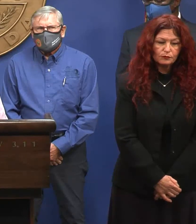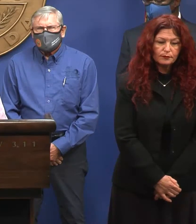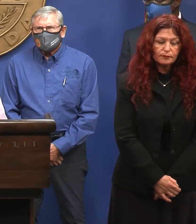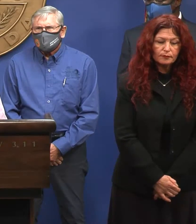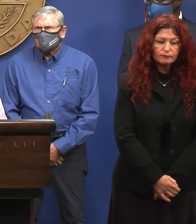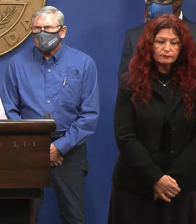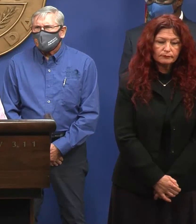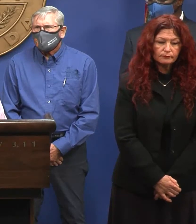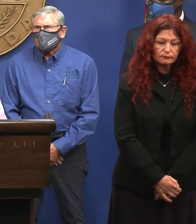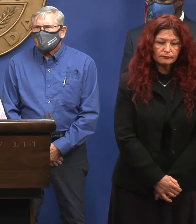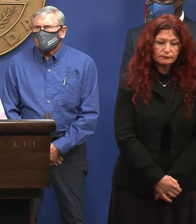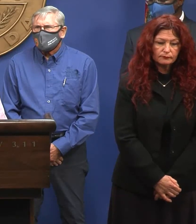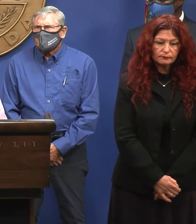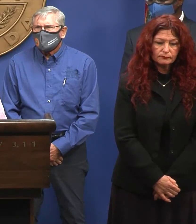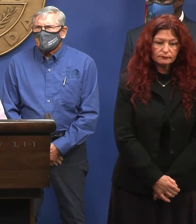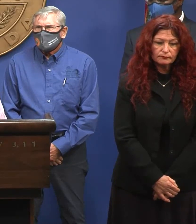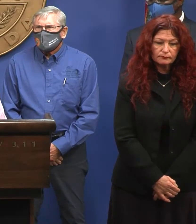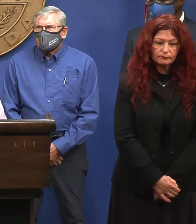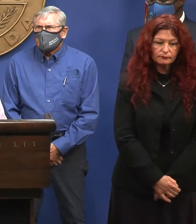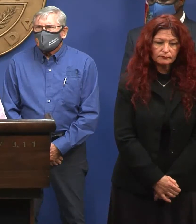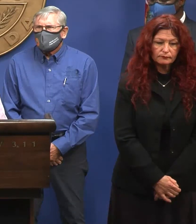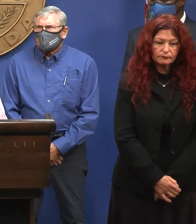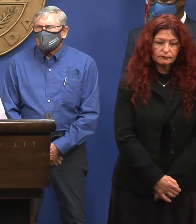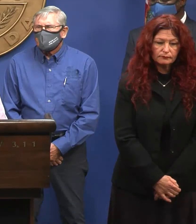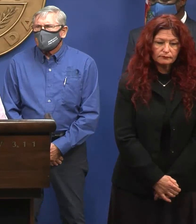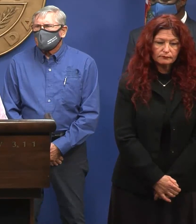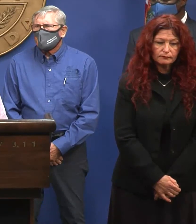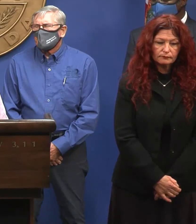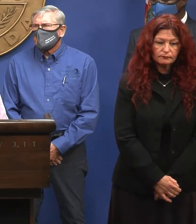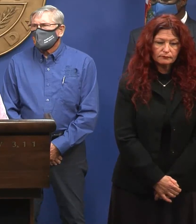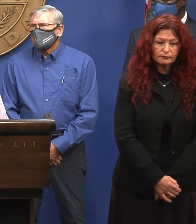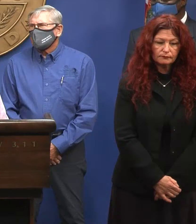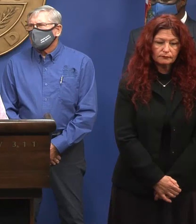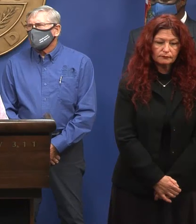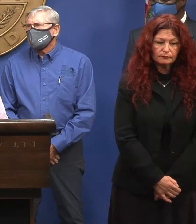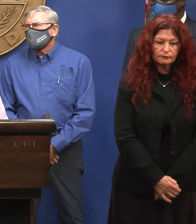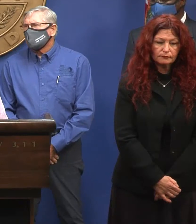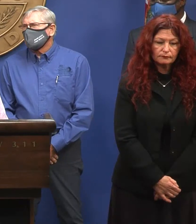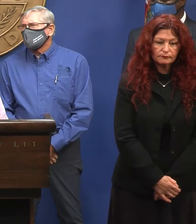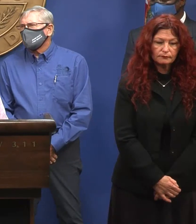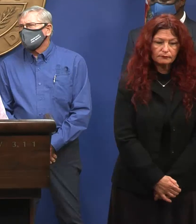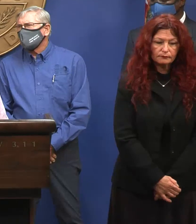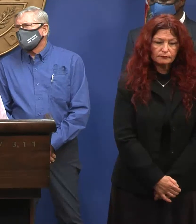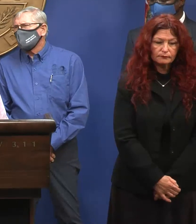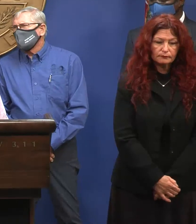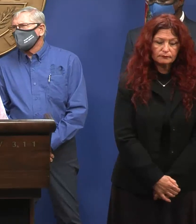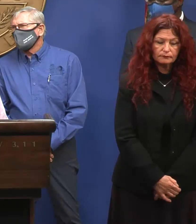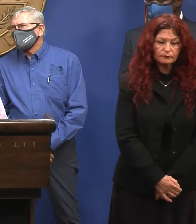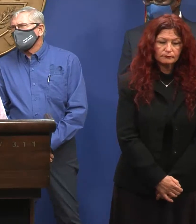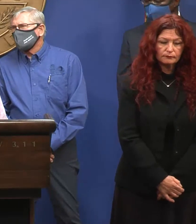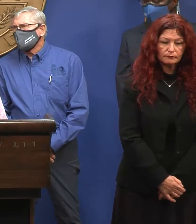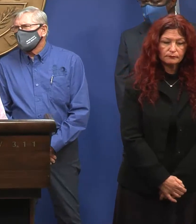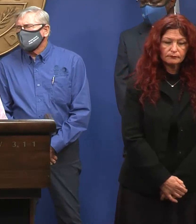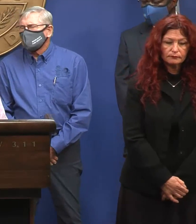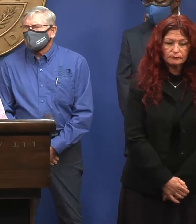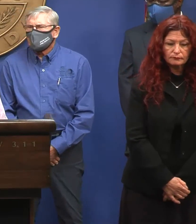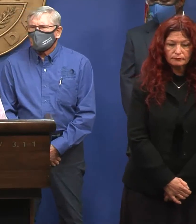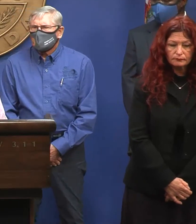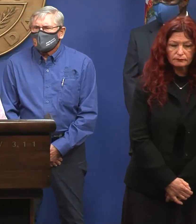miamidade.gov/vacuna para buscar un centro de vacunación cerca y por favor, vacúnese